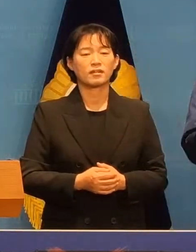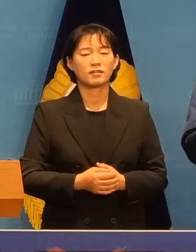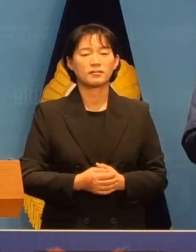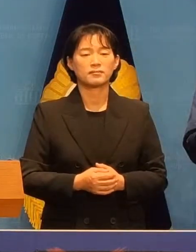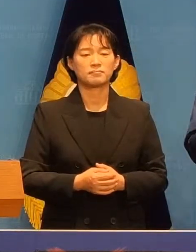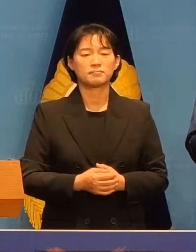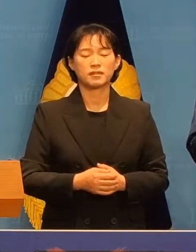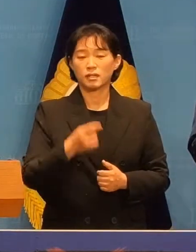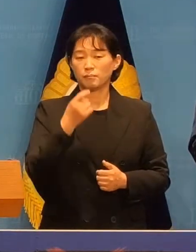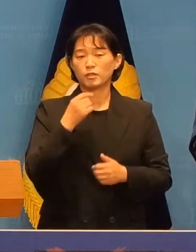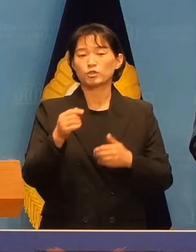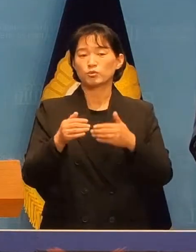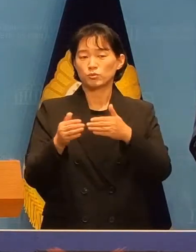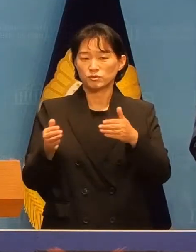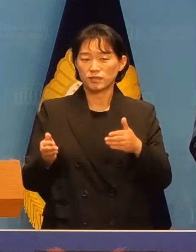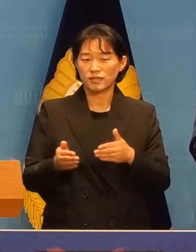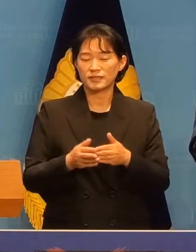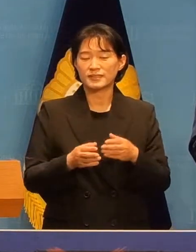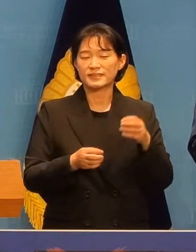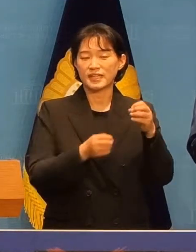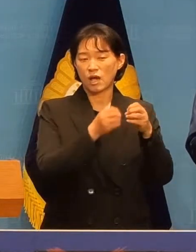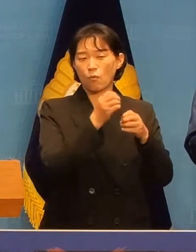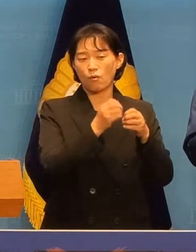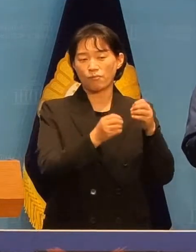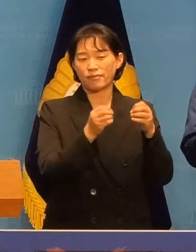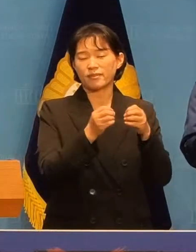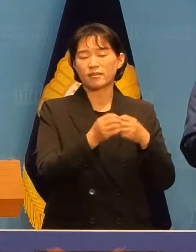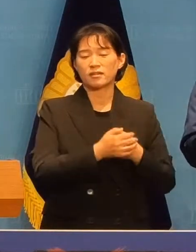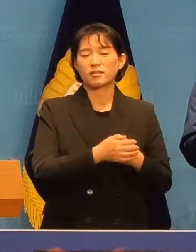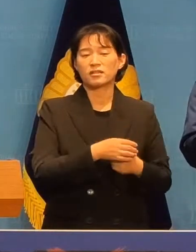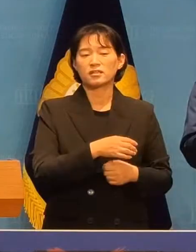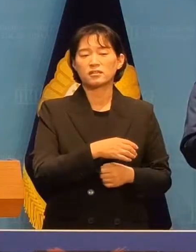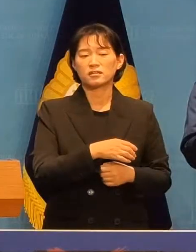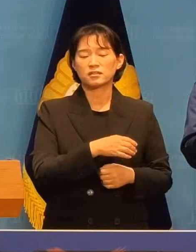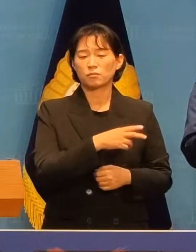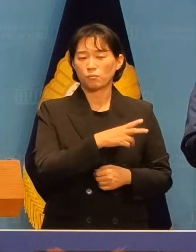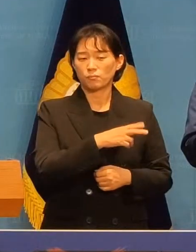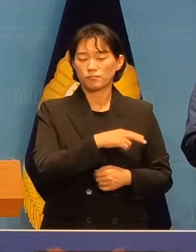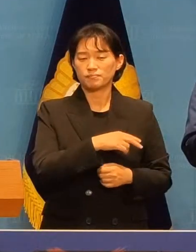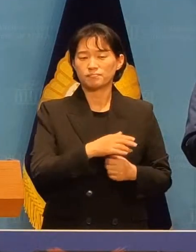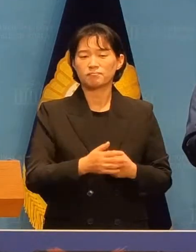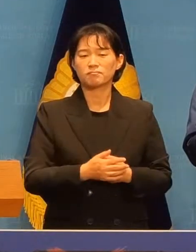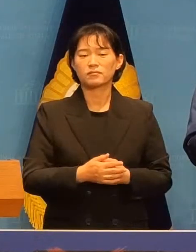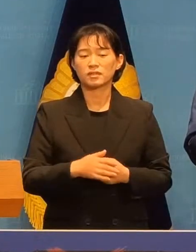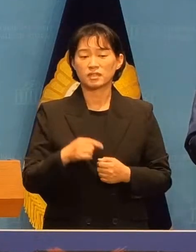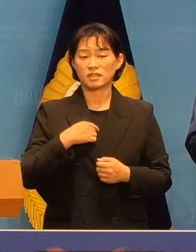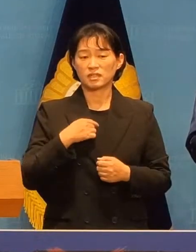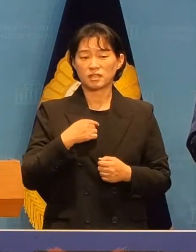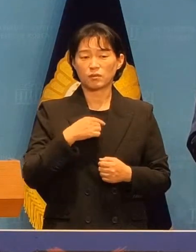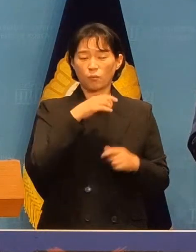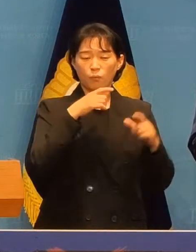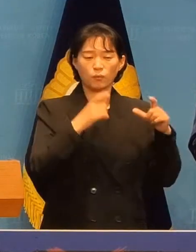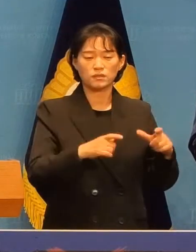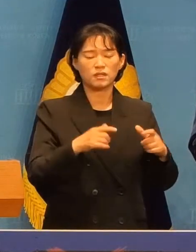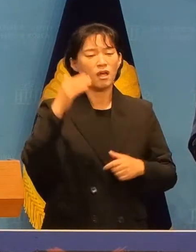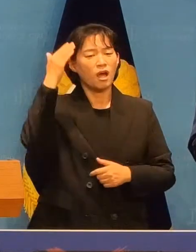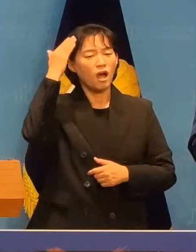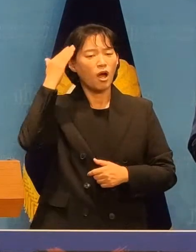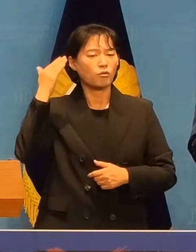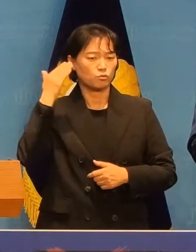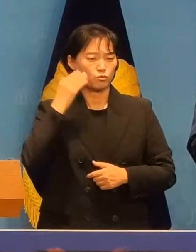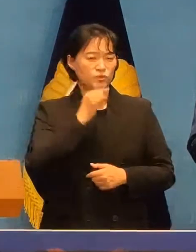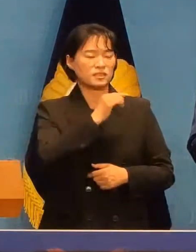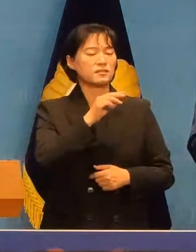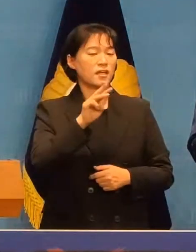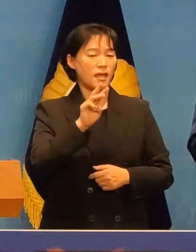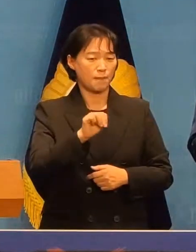예, 더불어민주당 창원 성산구 국회의원 허성무입니다. 제 지역구에 한국GM 창원 공장이 있습니다. 연산